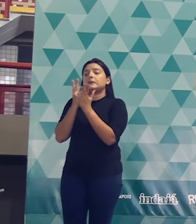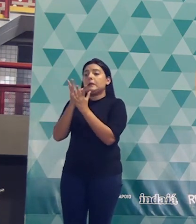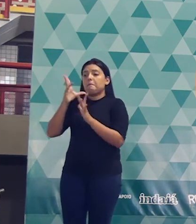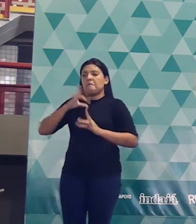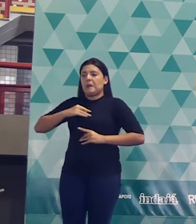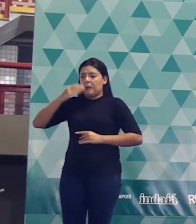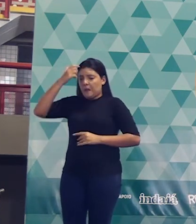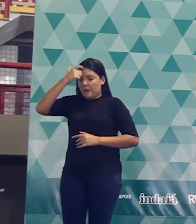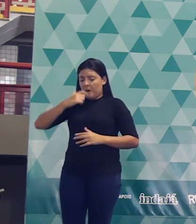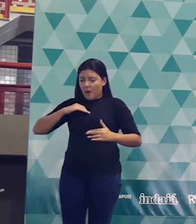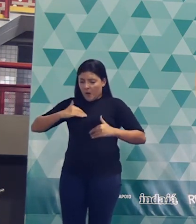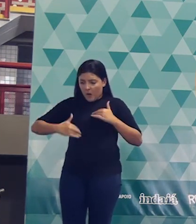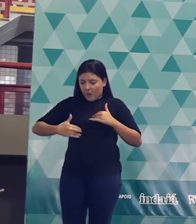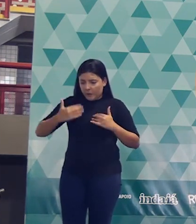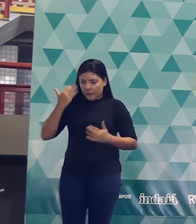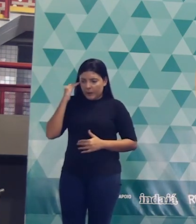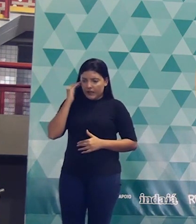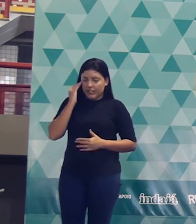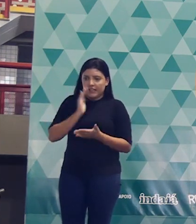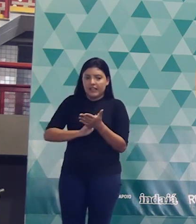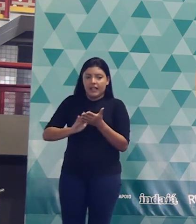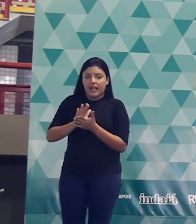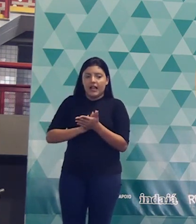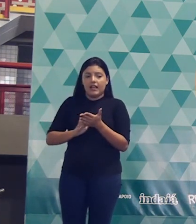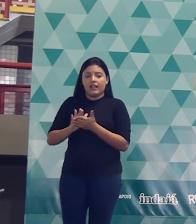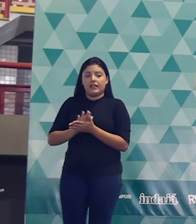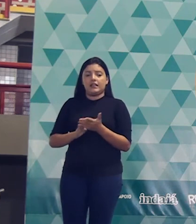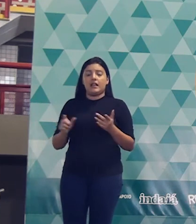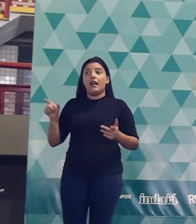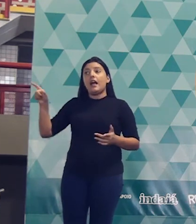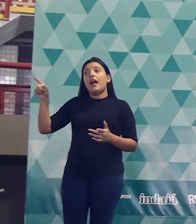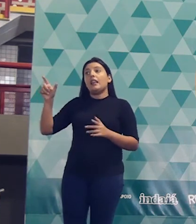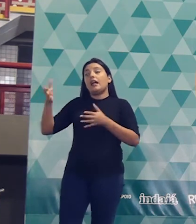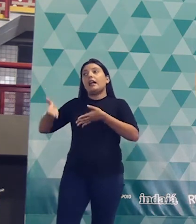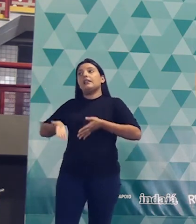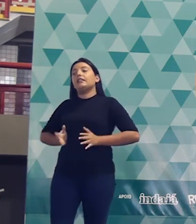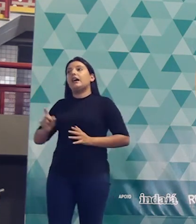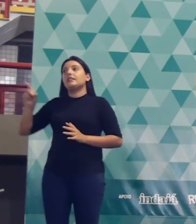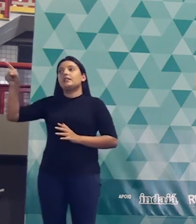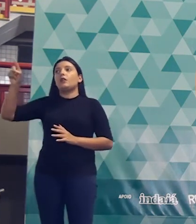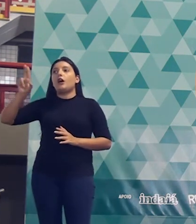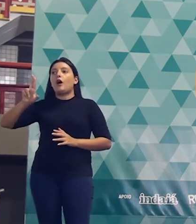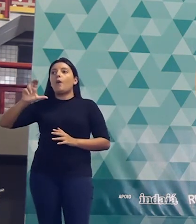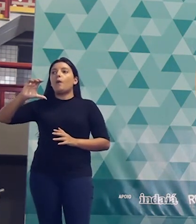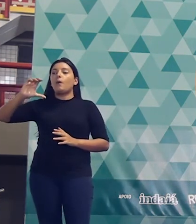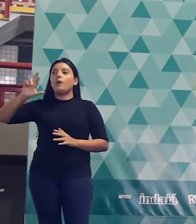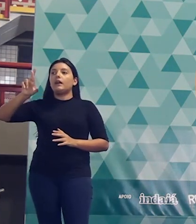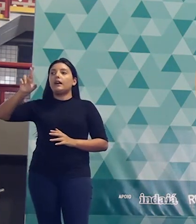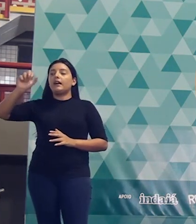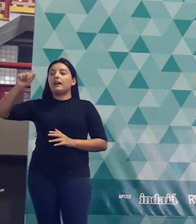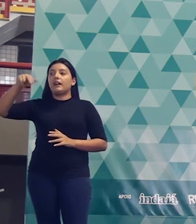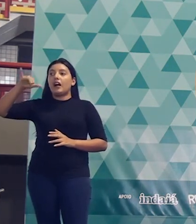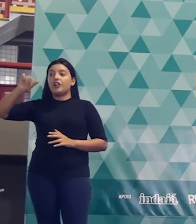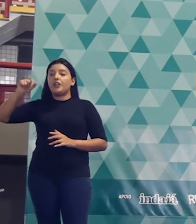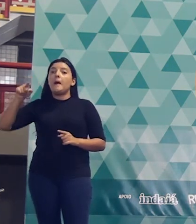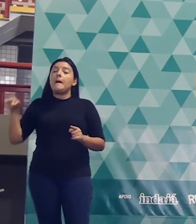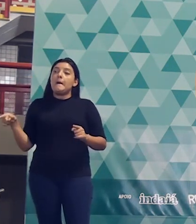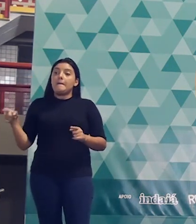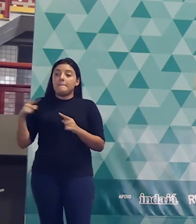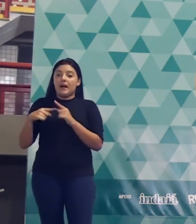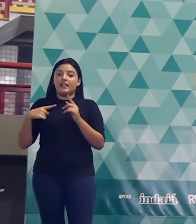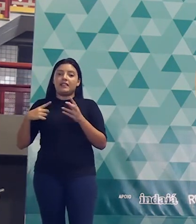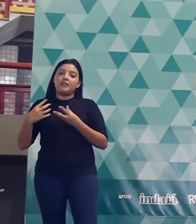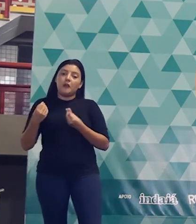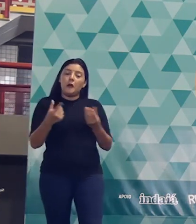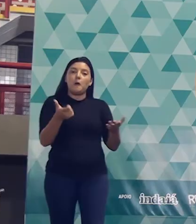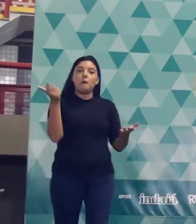Lispector. Essa ucraniana que foi naturalizada brasileira durante o governo de Getúlio Vargas. Mas falando dos implícitos,